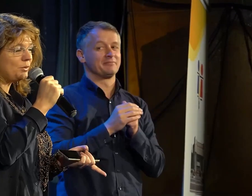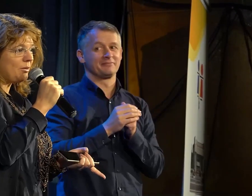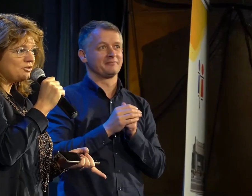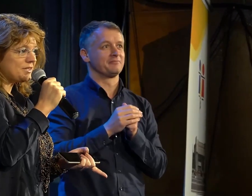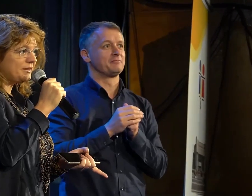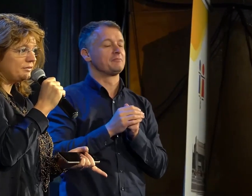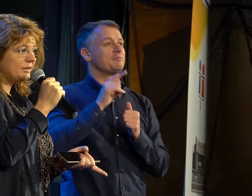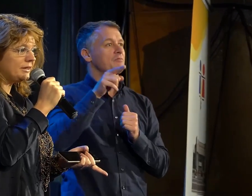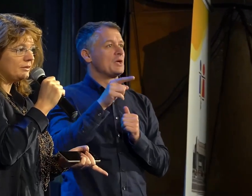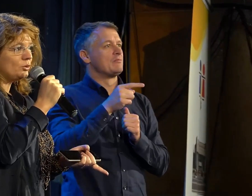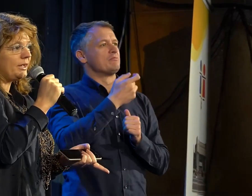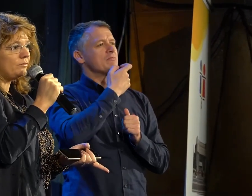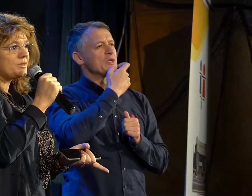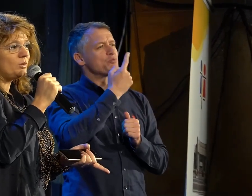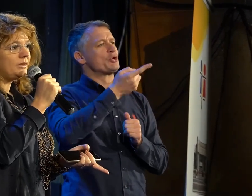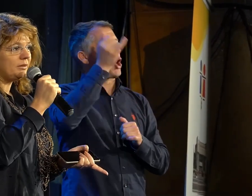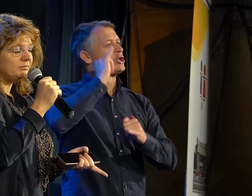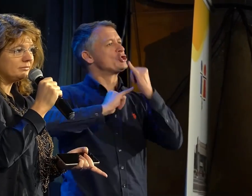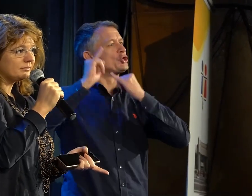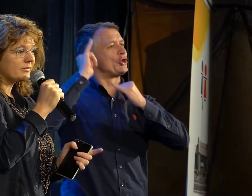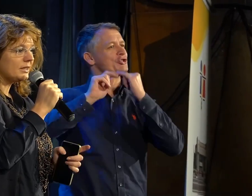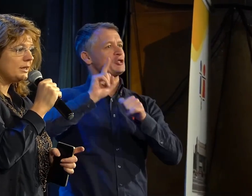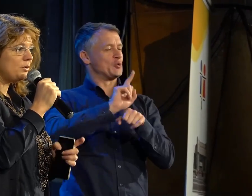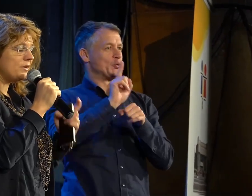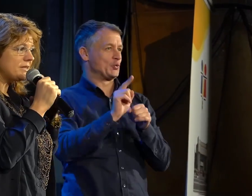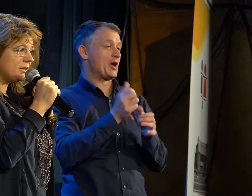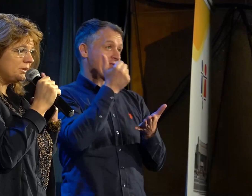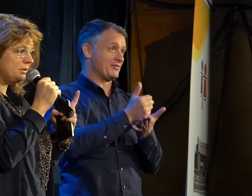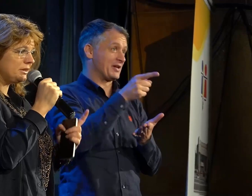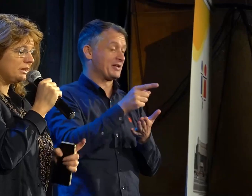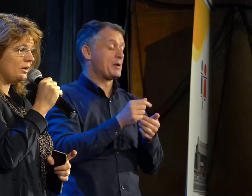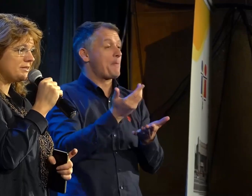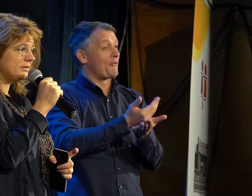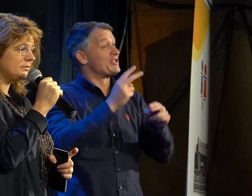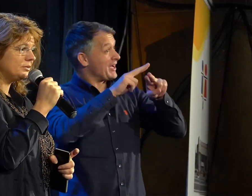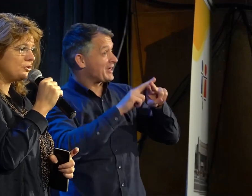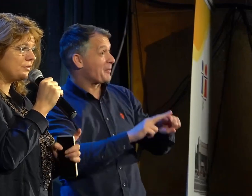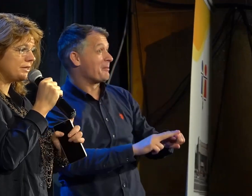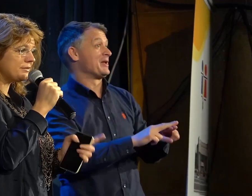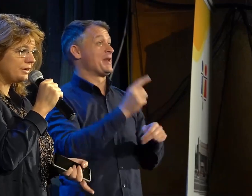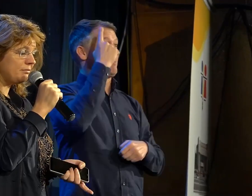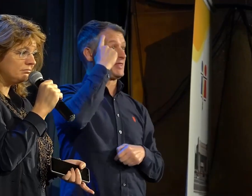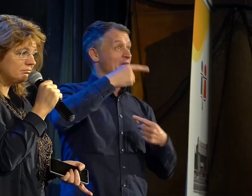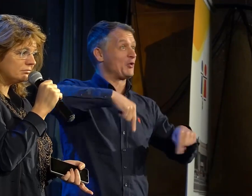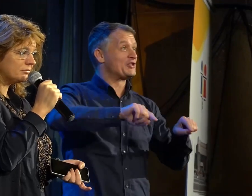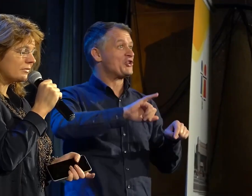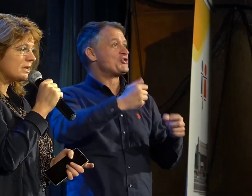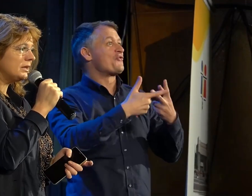Anticii spuneau acest adevăr, dar noi am vrut să-l uităm. Povestea rămâne în mintea noastră și, fără să